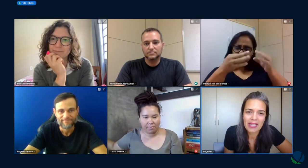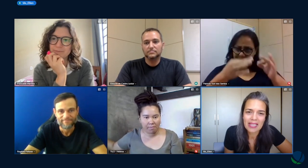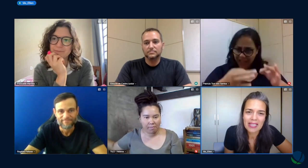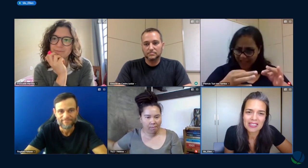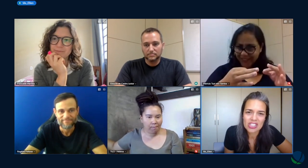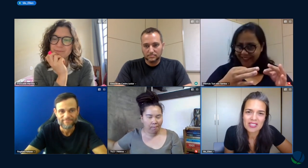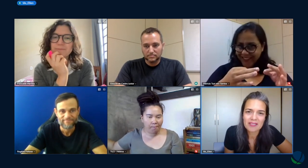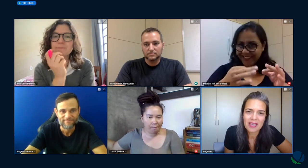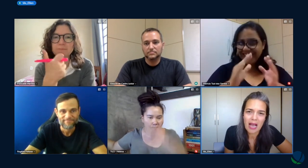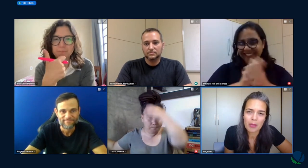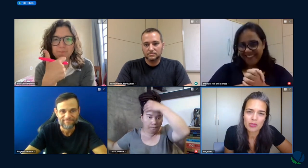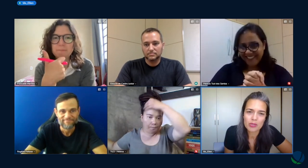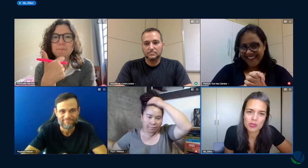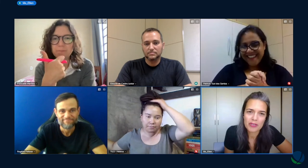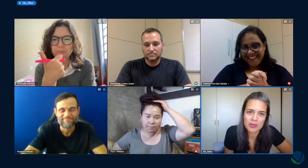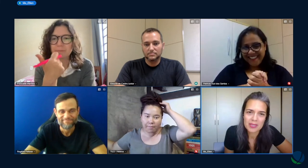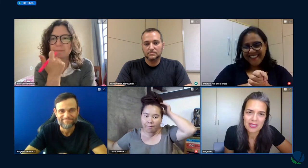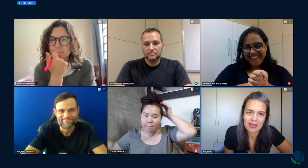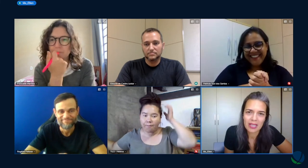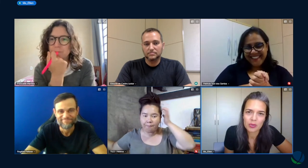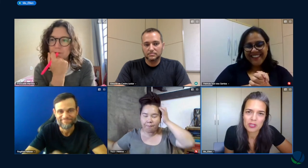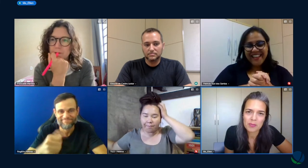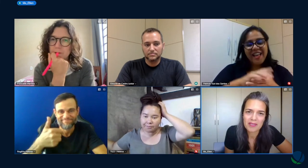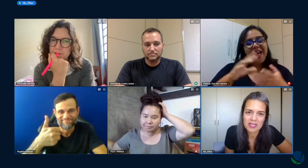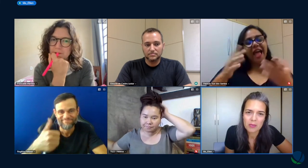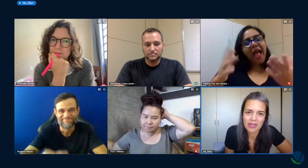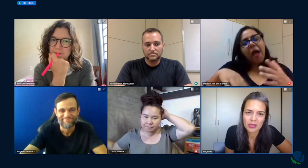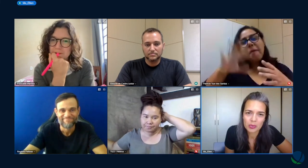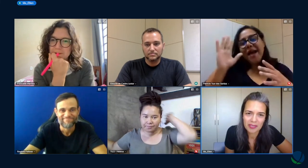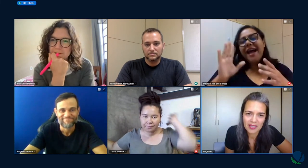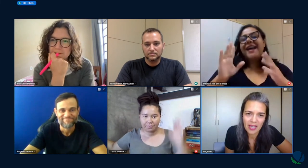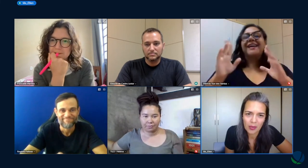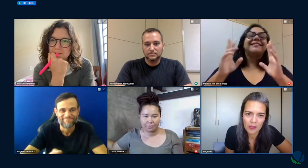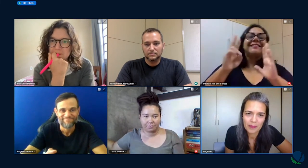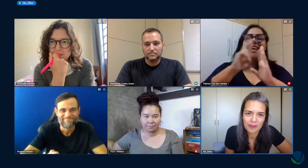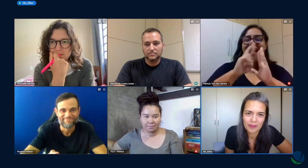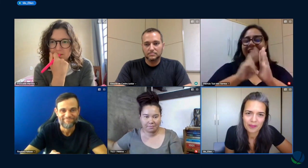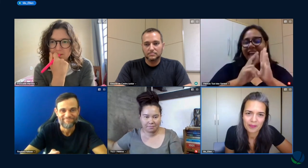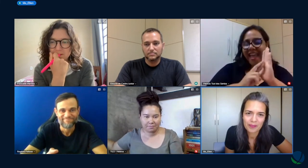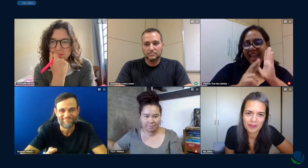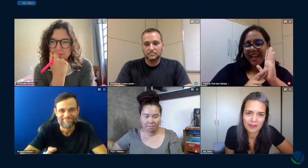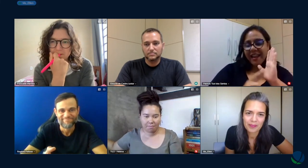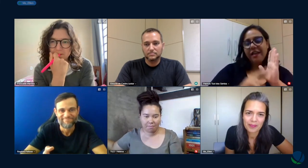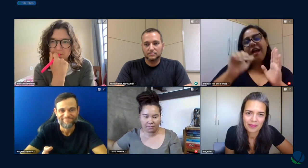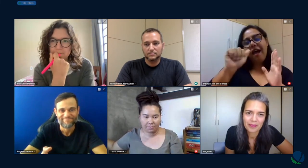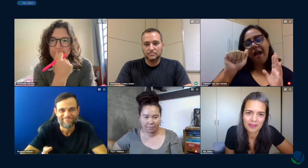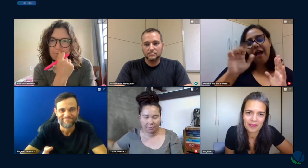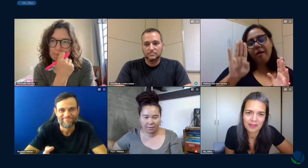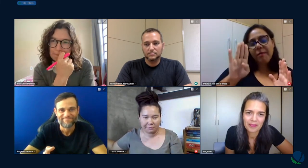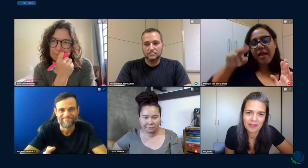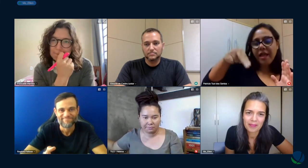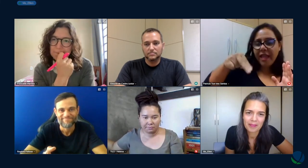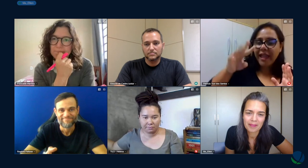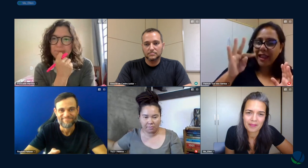E também antes enviar para os dois professores avaliadores para fazer uma leitura final.